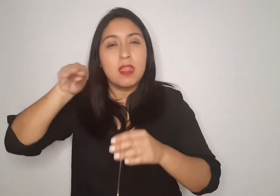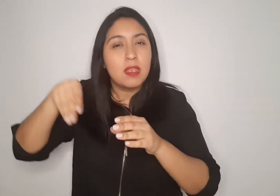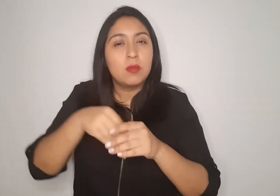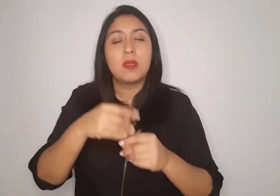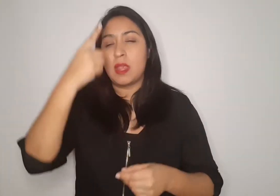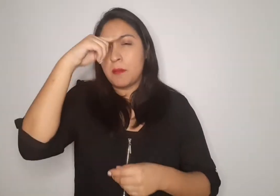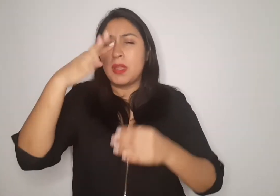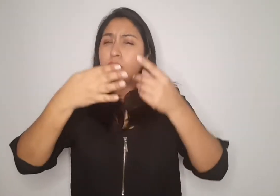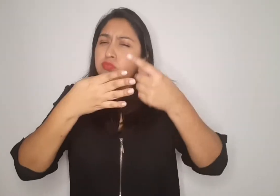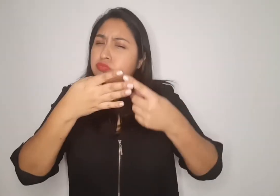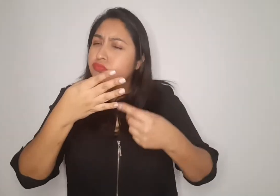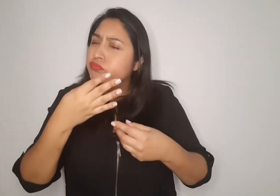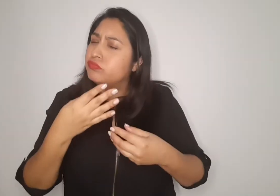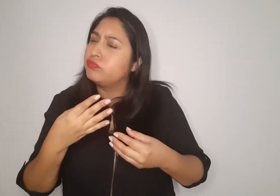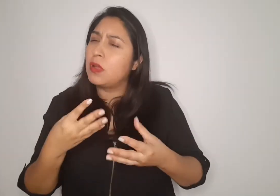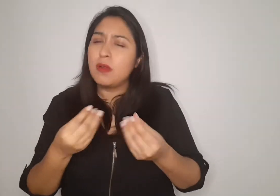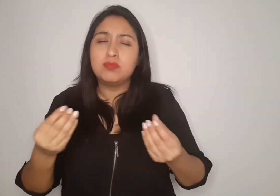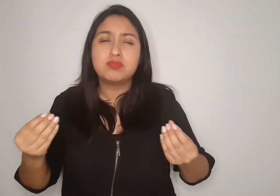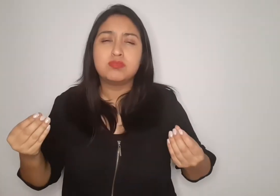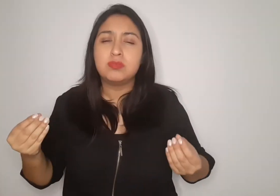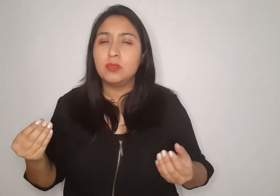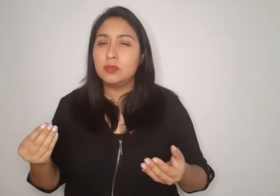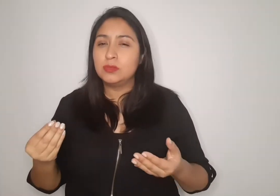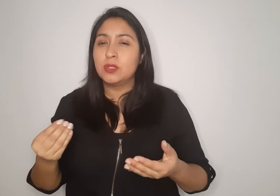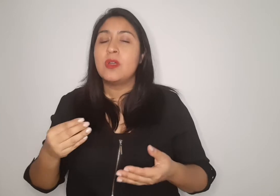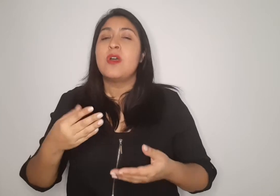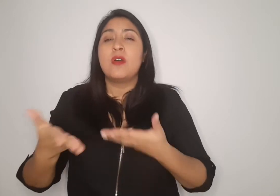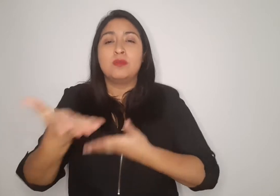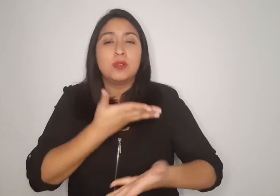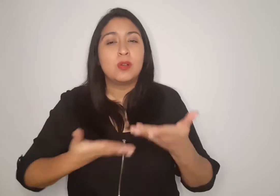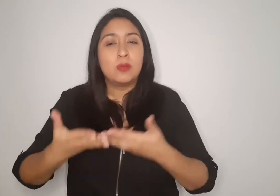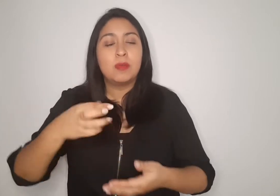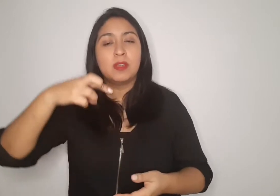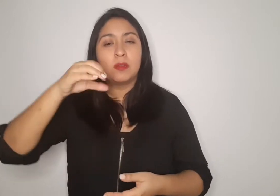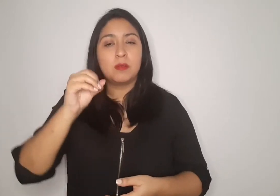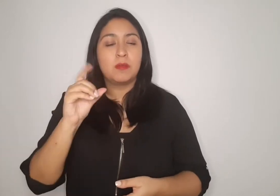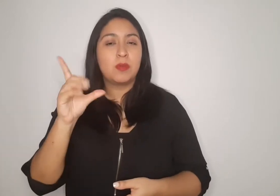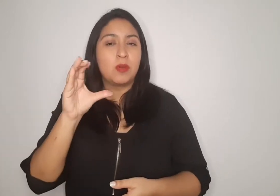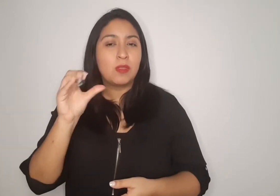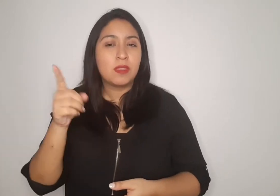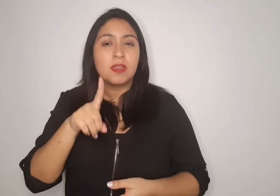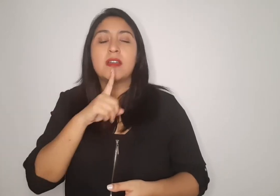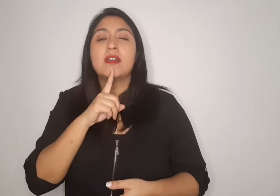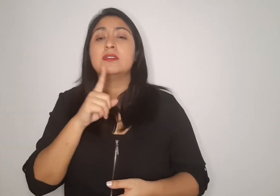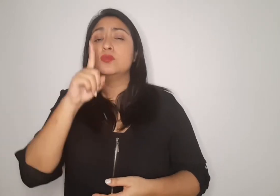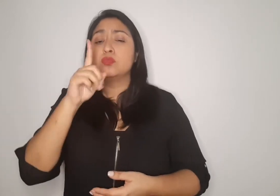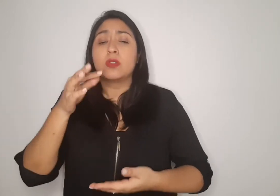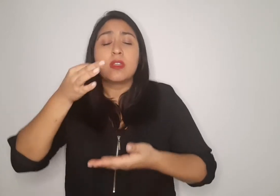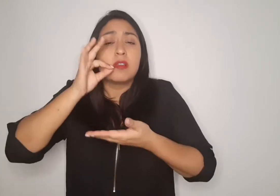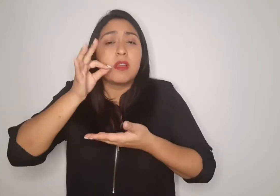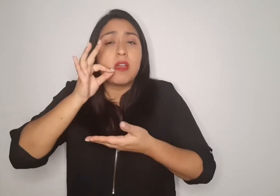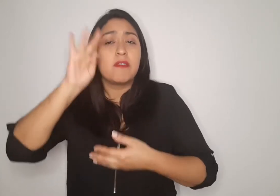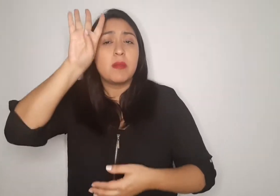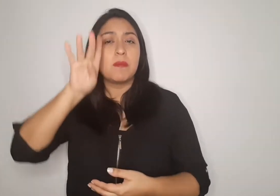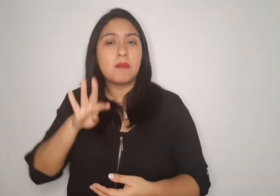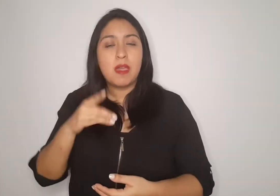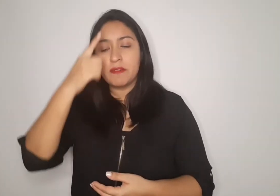incluir, para esto y mucho más, compartimos el podcast Un Café en el Mavi, para